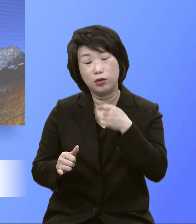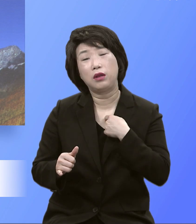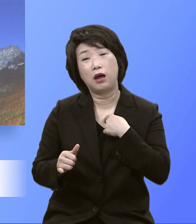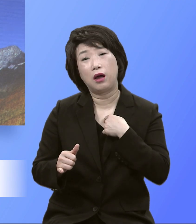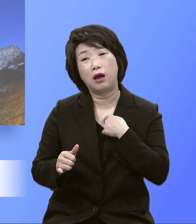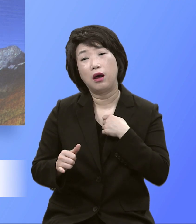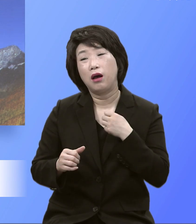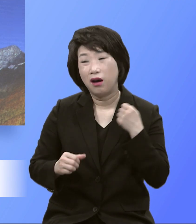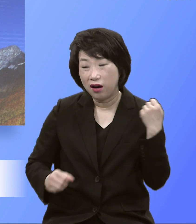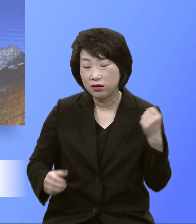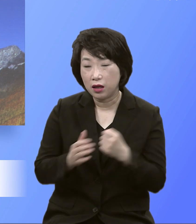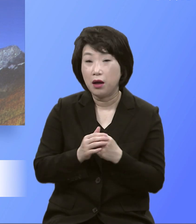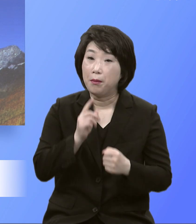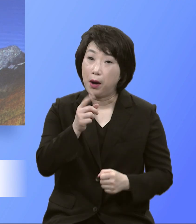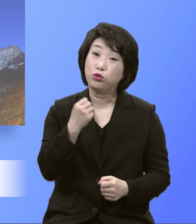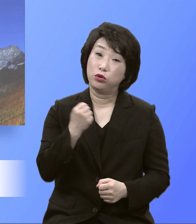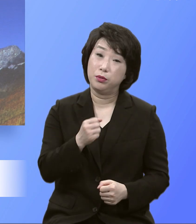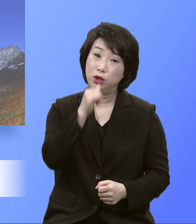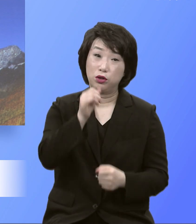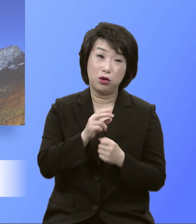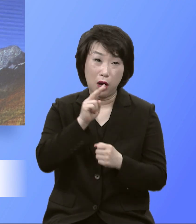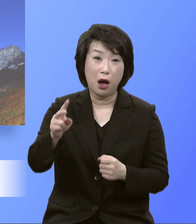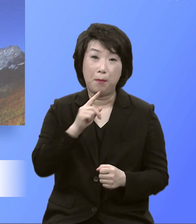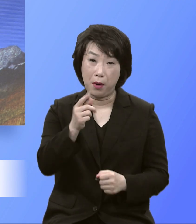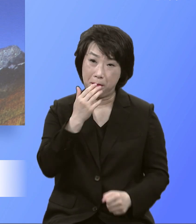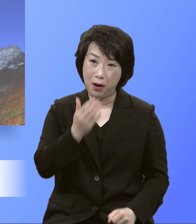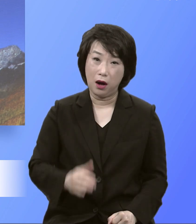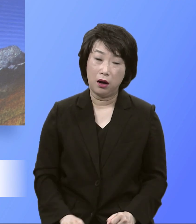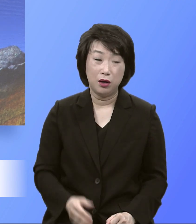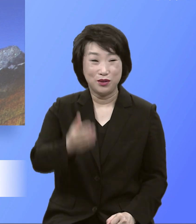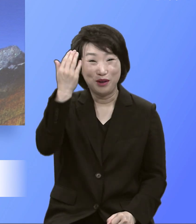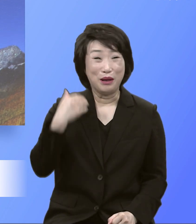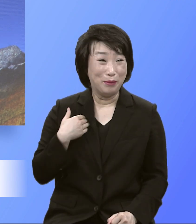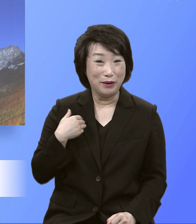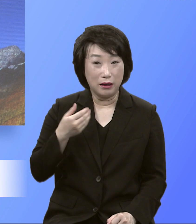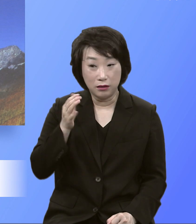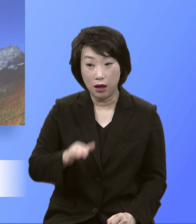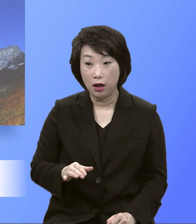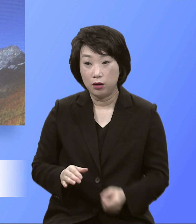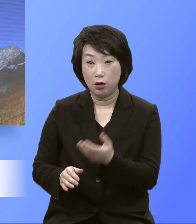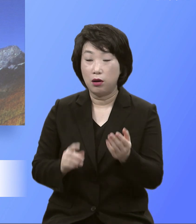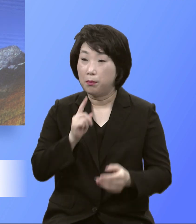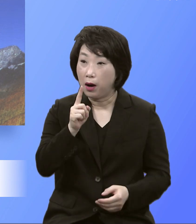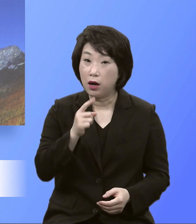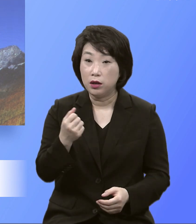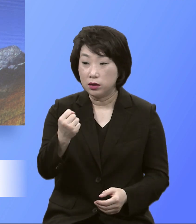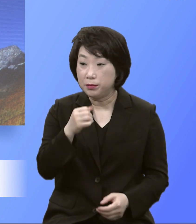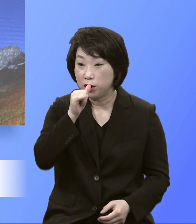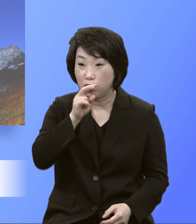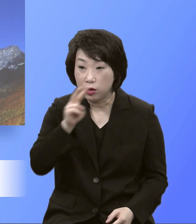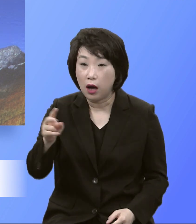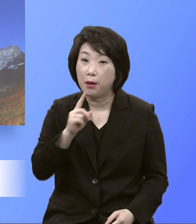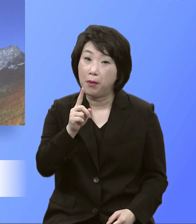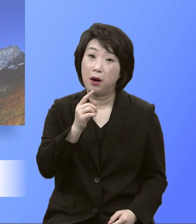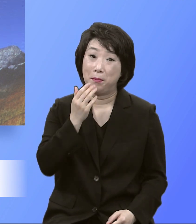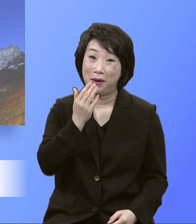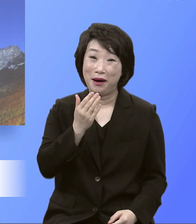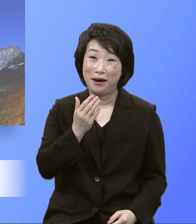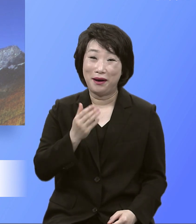말도 기력으로 해. 나는 그전에는 말을 기력으로 하는 걸 몰랐습니다. 말도 기력이 있지 않나니까?